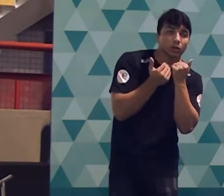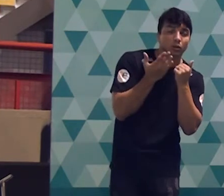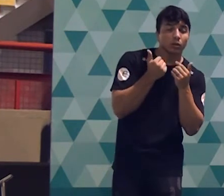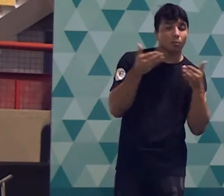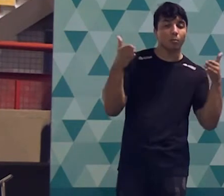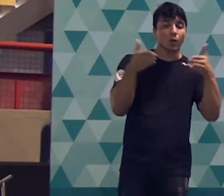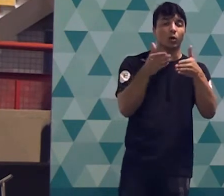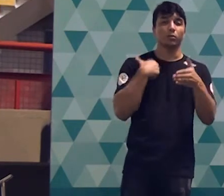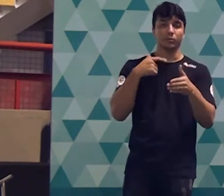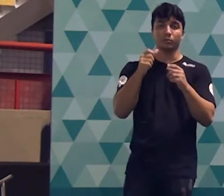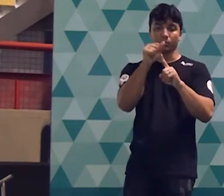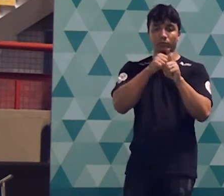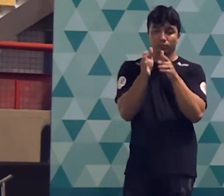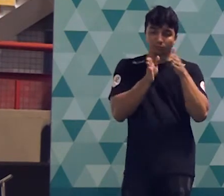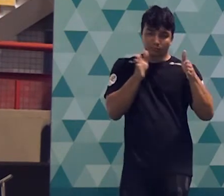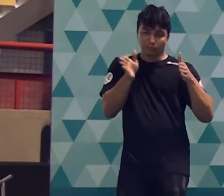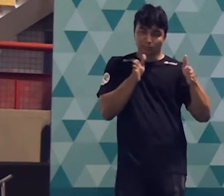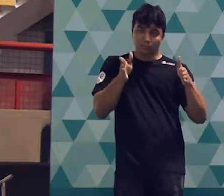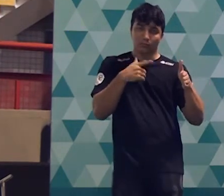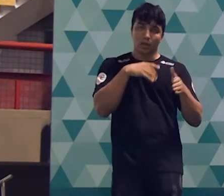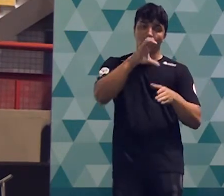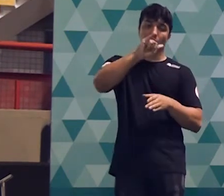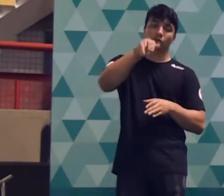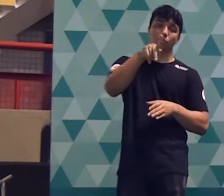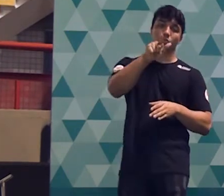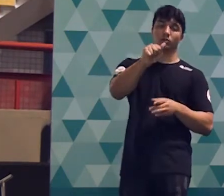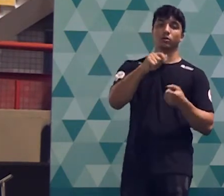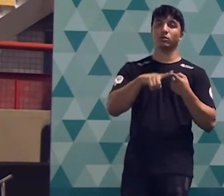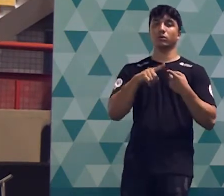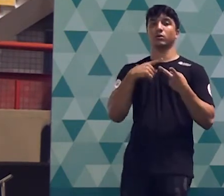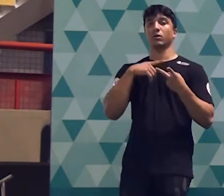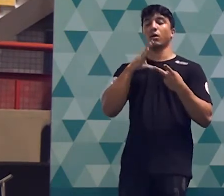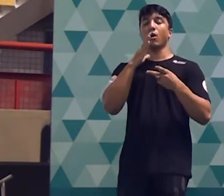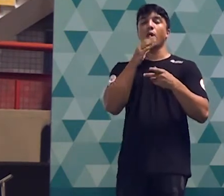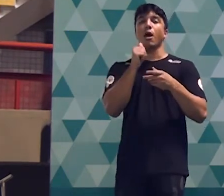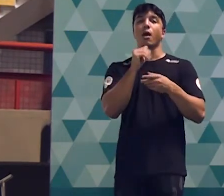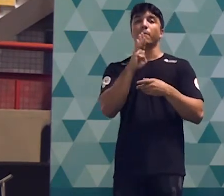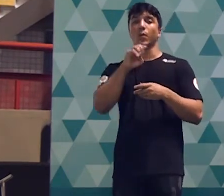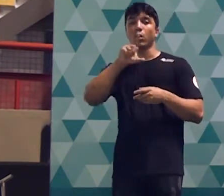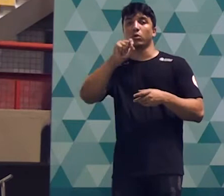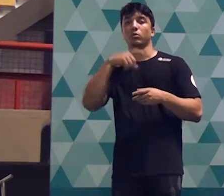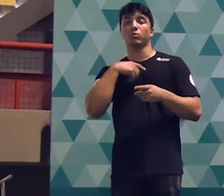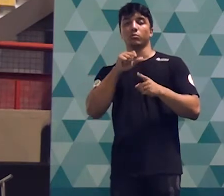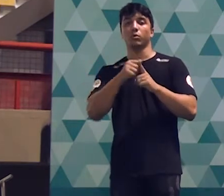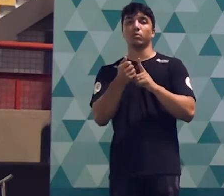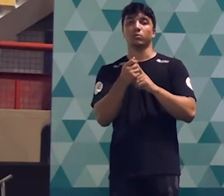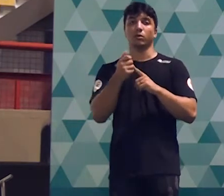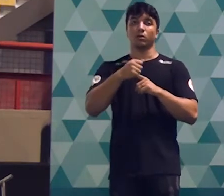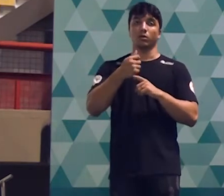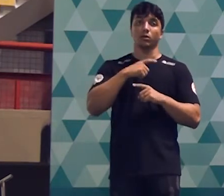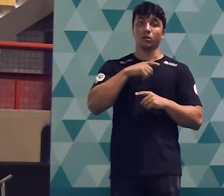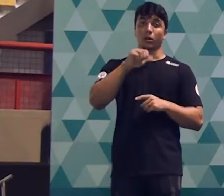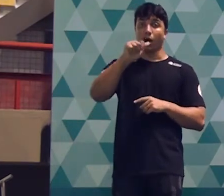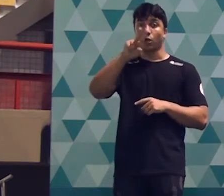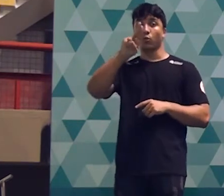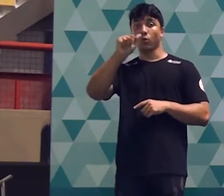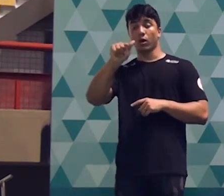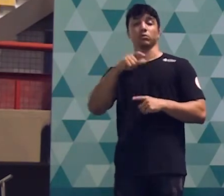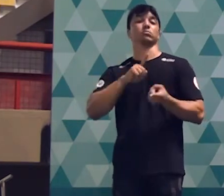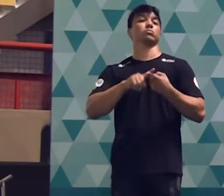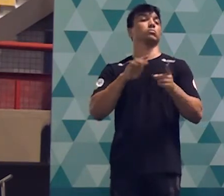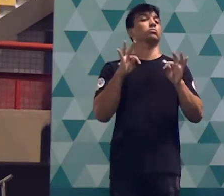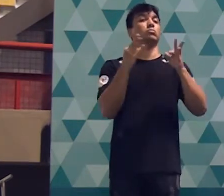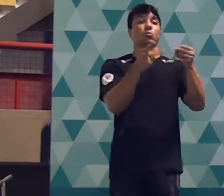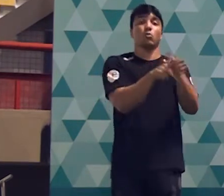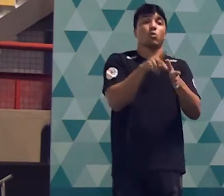come no São João? A canjica, o bolo de milho, o pé de moleque, a bebida é o aluá. Gente, é cultura.